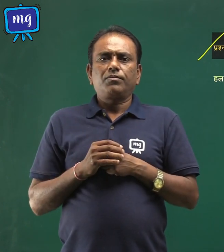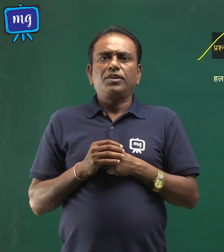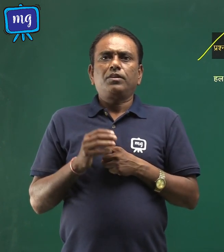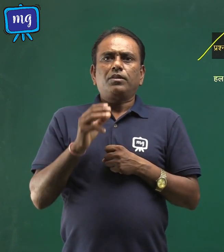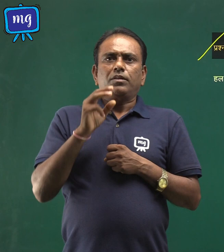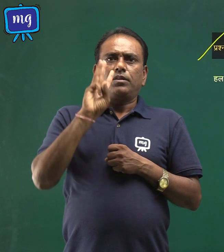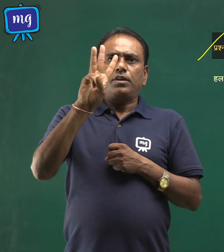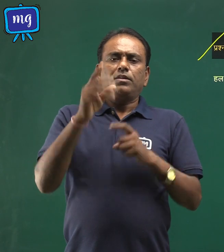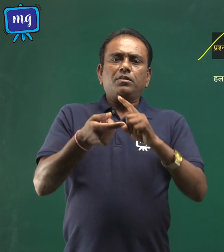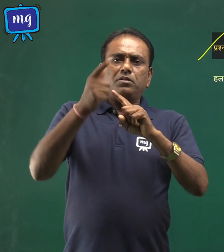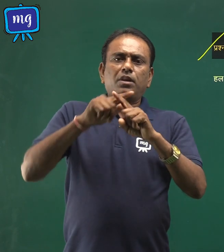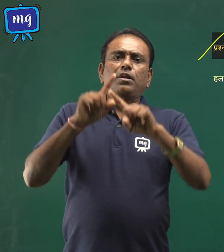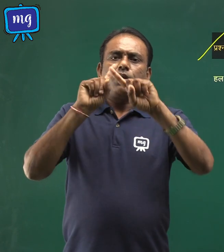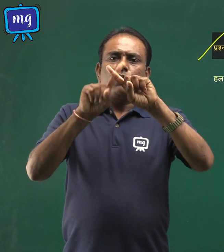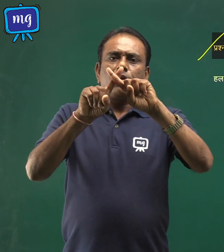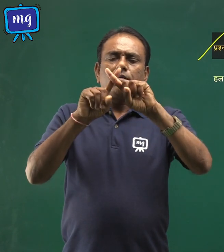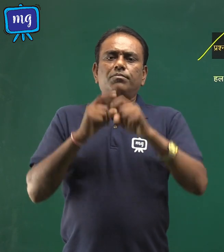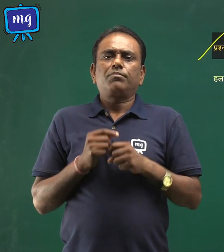तीन से गुणा किया,